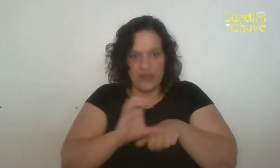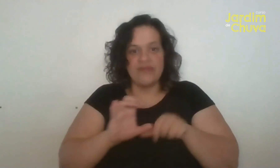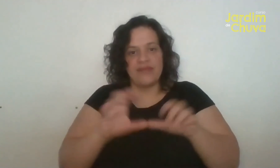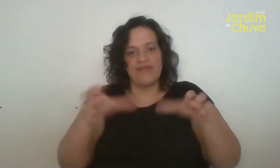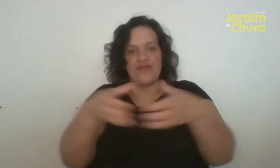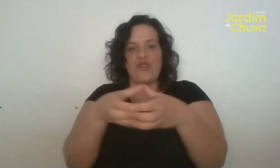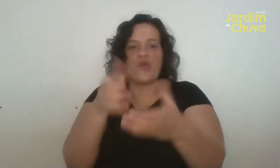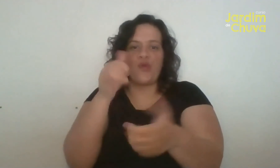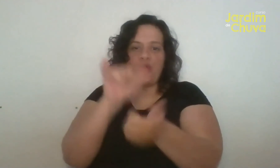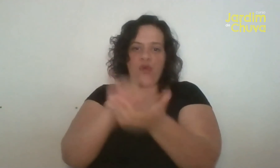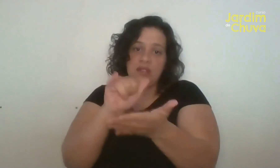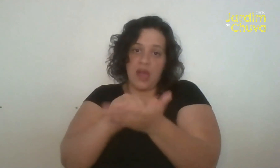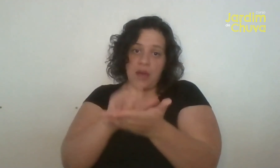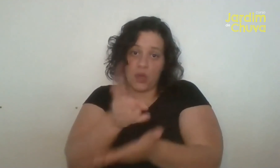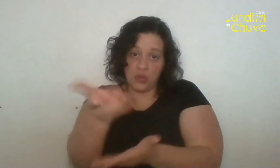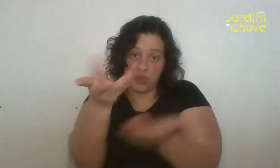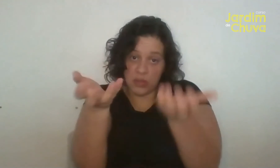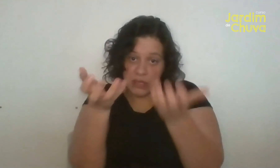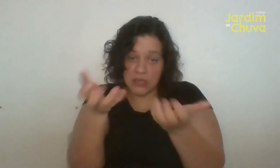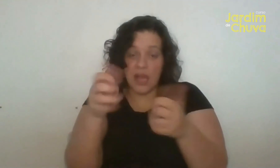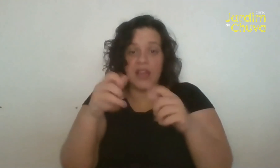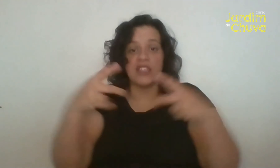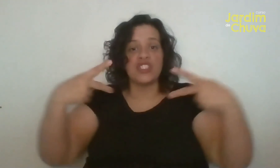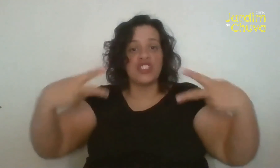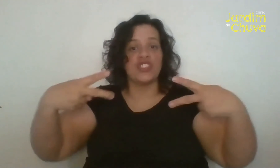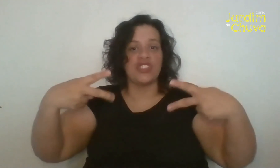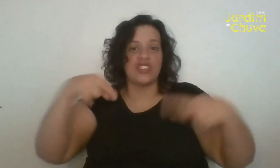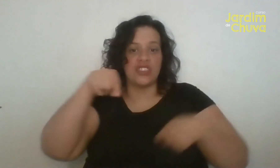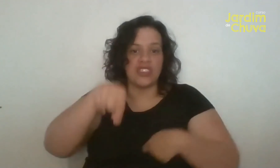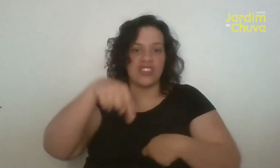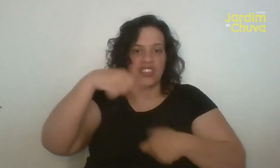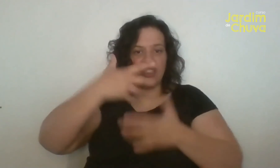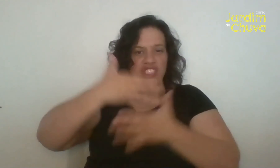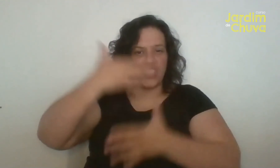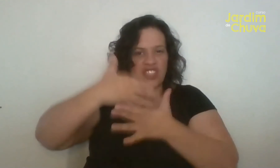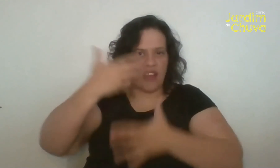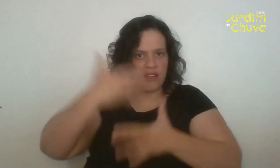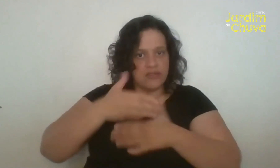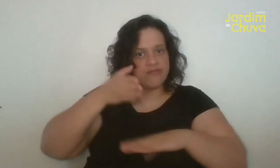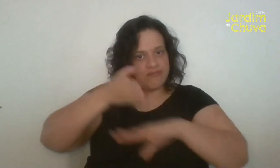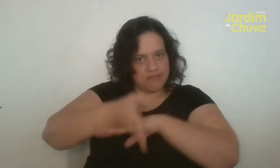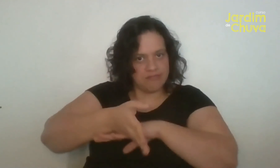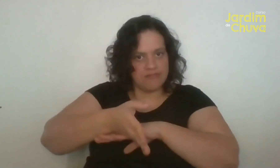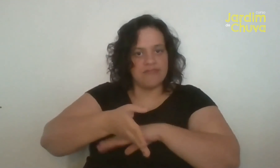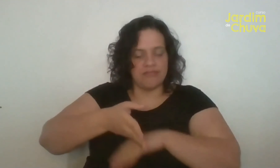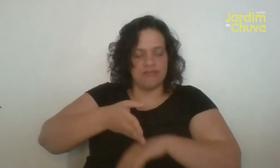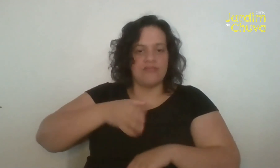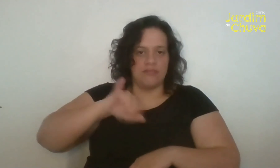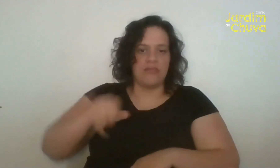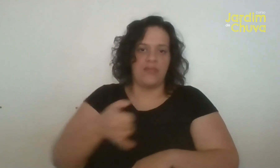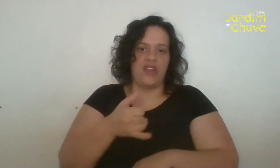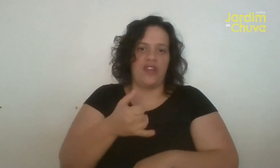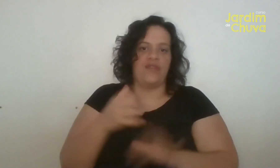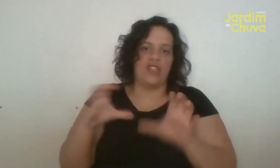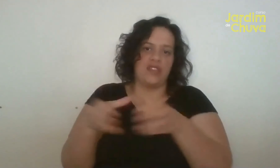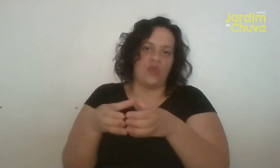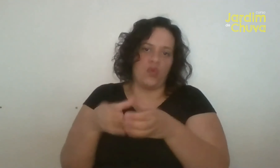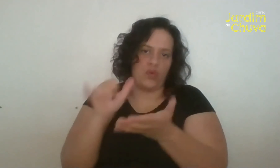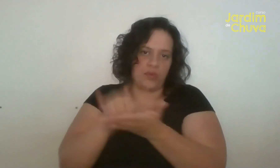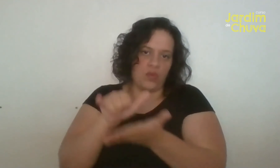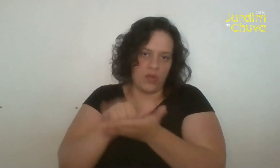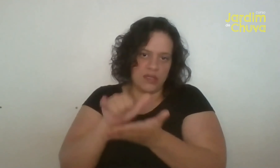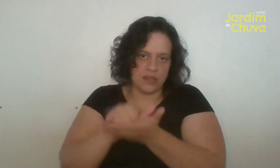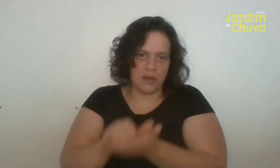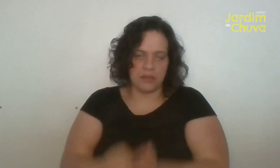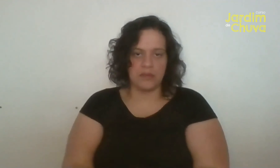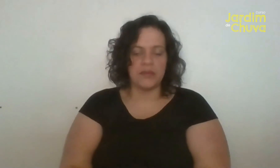Então, tá lá no chat, quem quiser participar, acessa o link e ele vai direcionar vocês já para esse